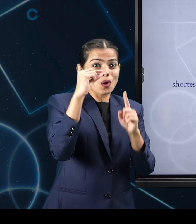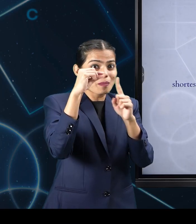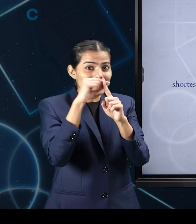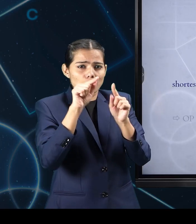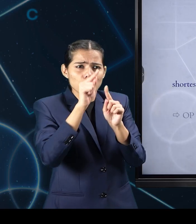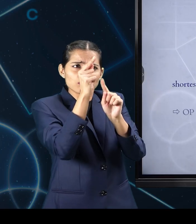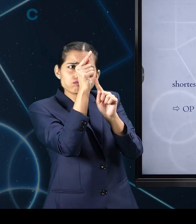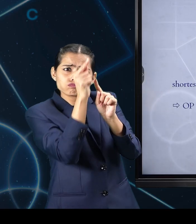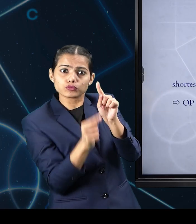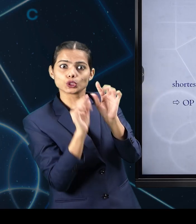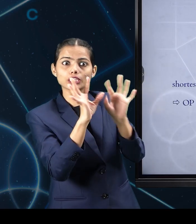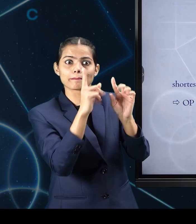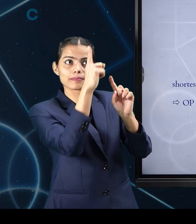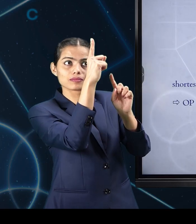OP XY के लंबावत है।